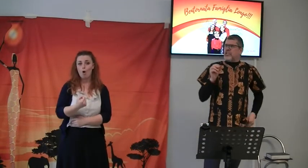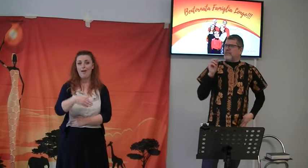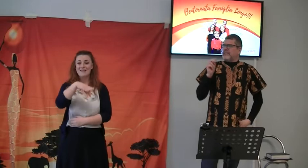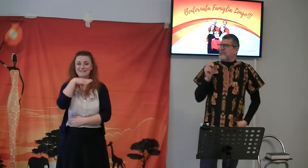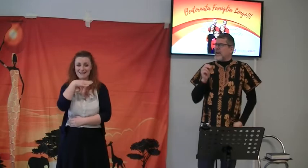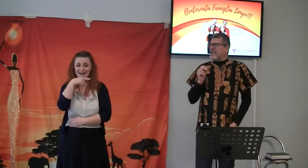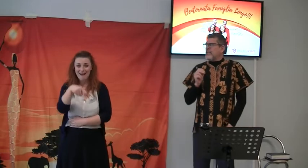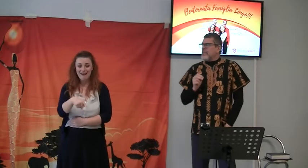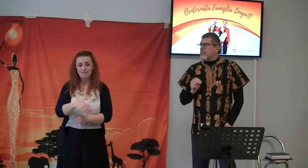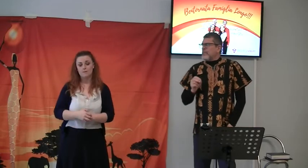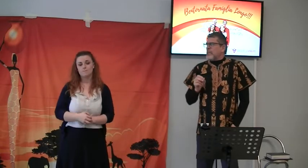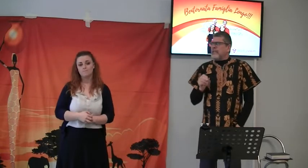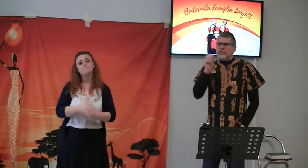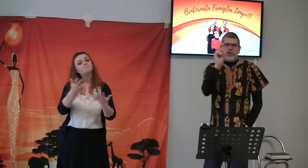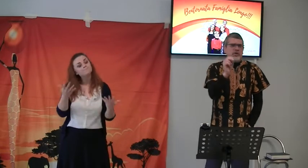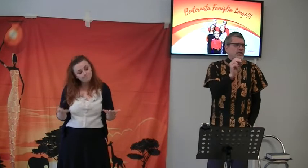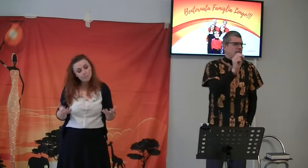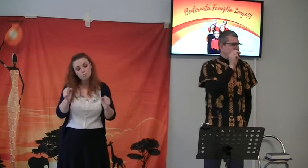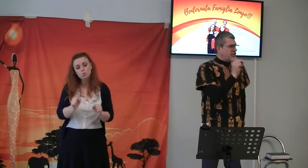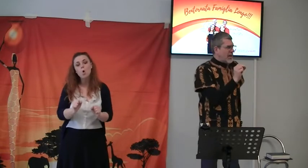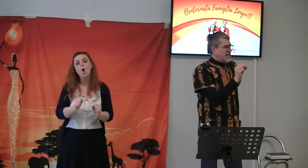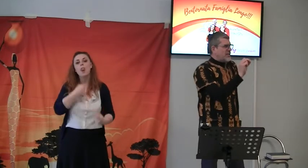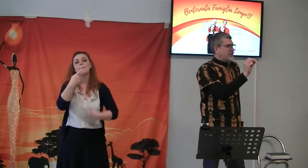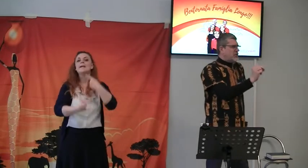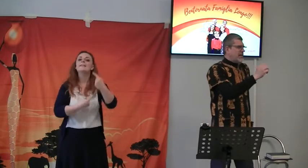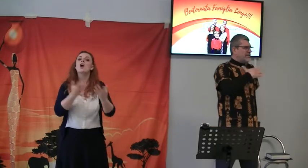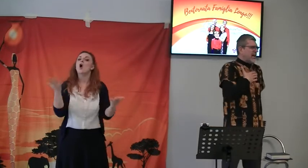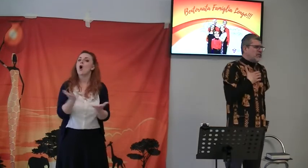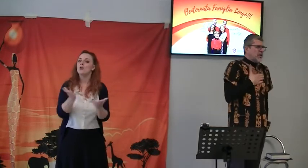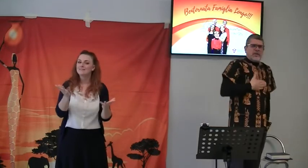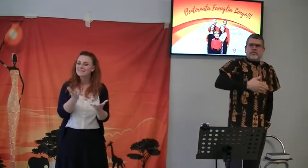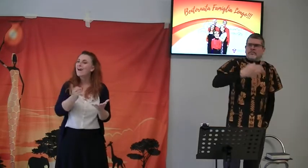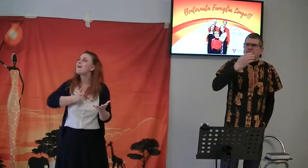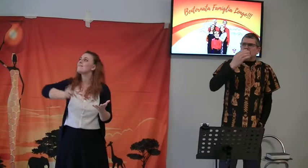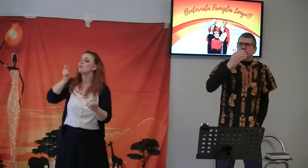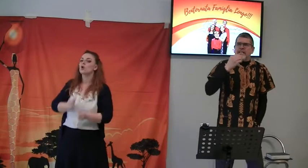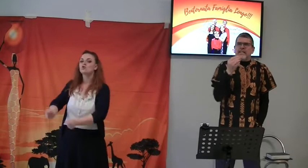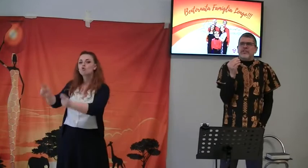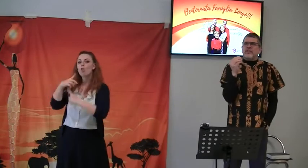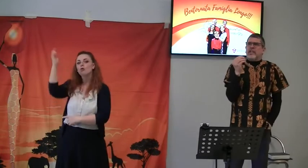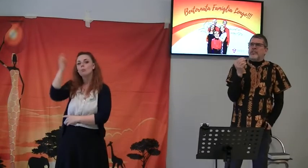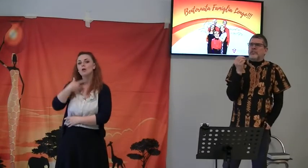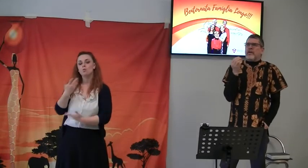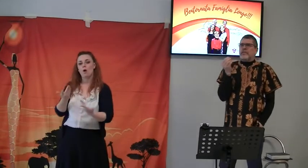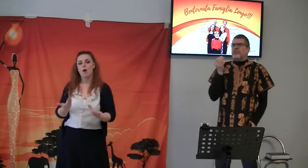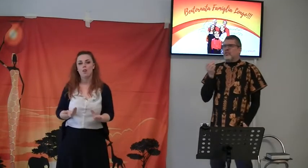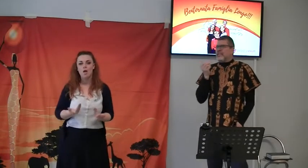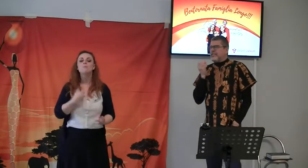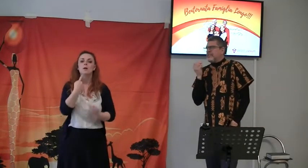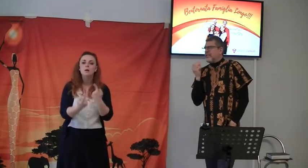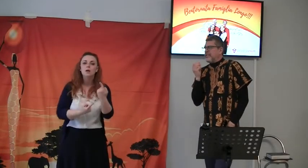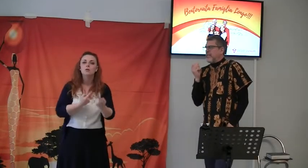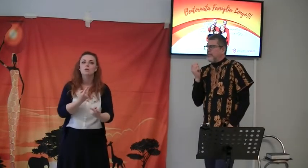anche che ci lamentiamo anche del dono spirituale che Dio mi ha dato. Perché, Signore, io devo avere il